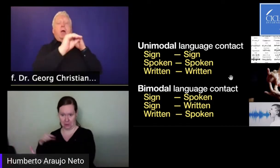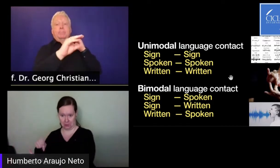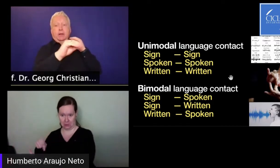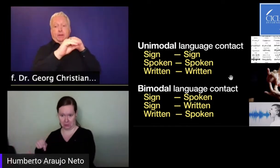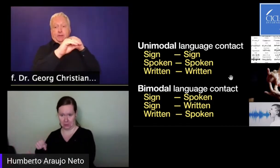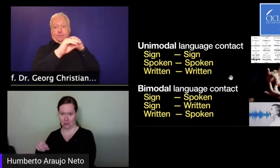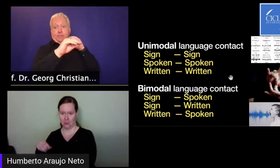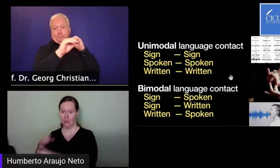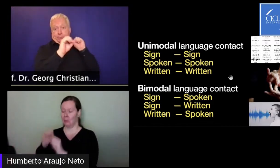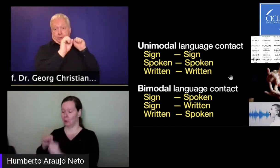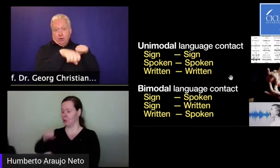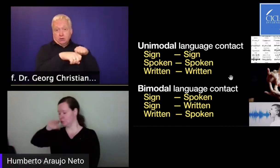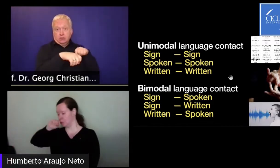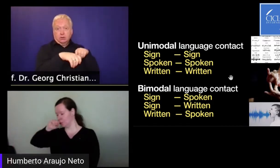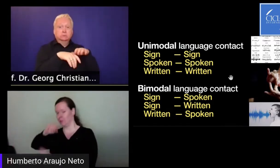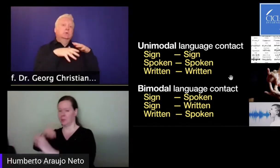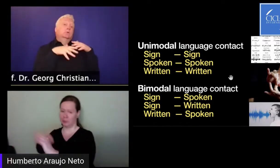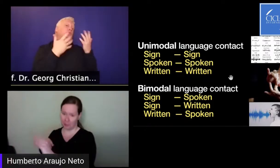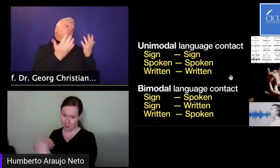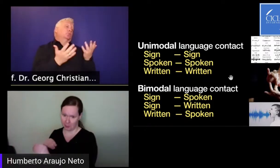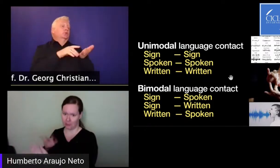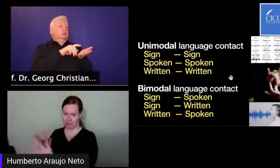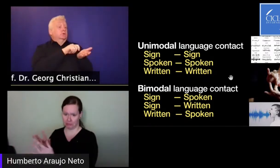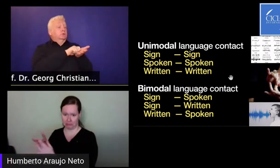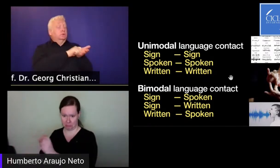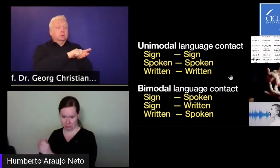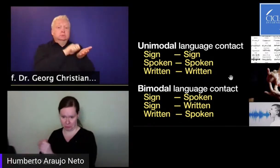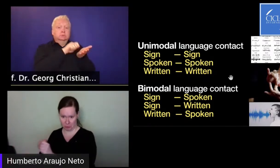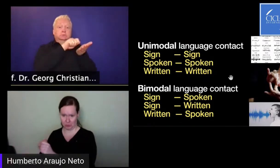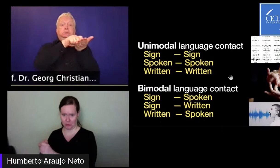modal, da modalidade, porque ela